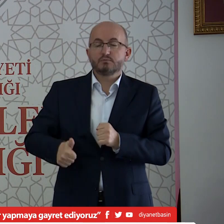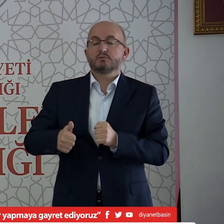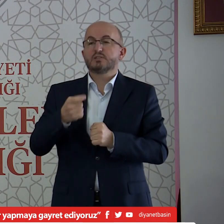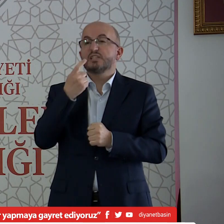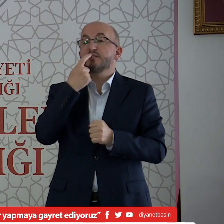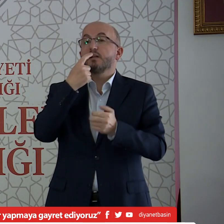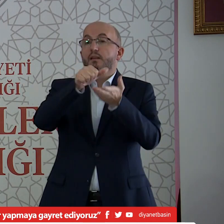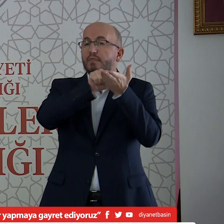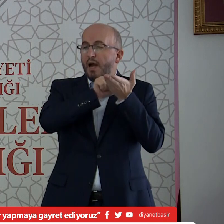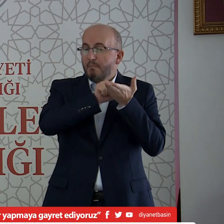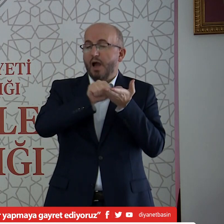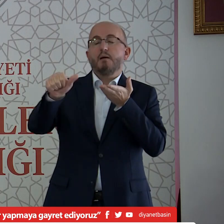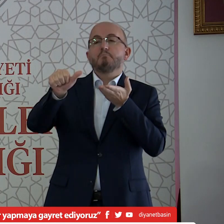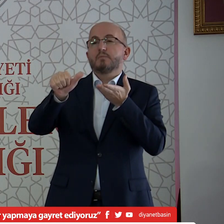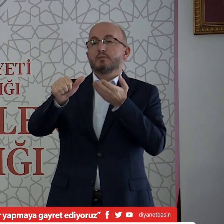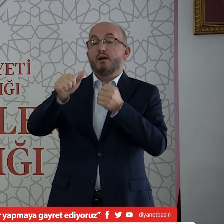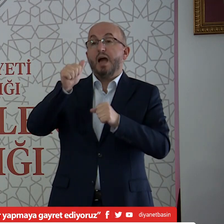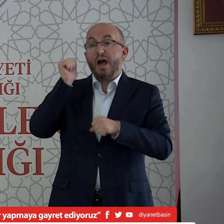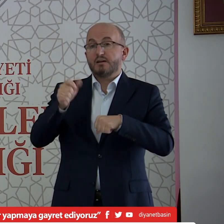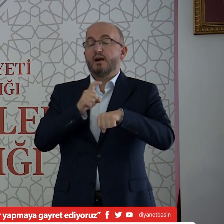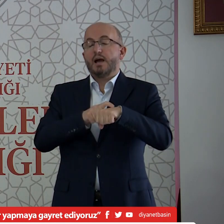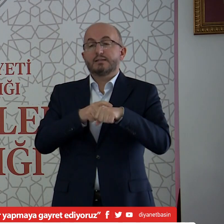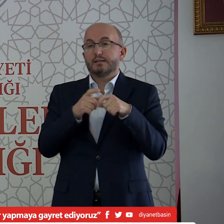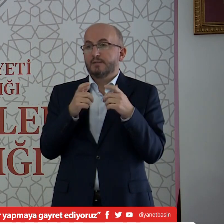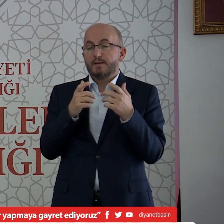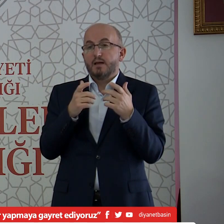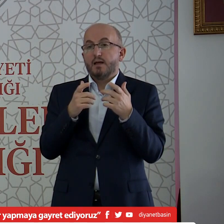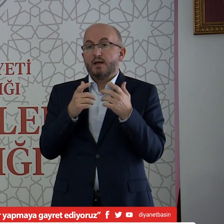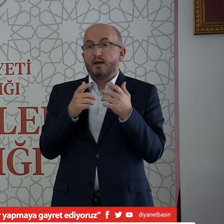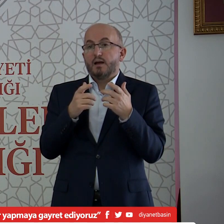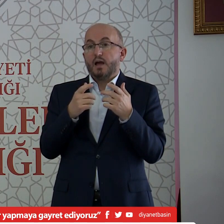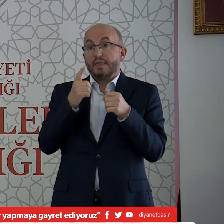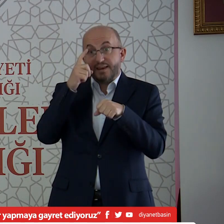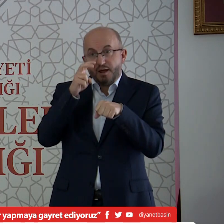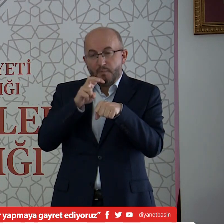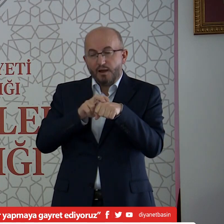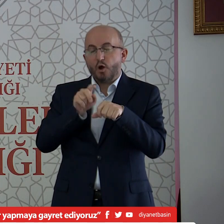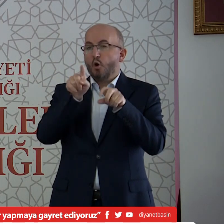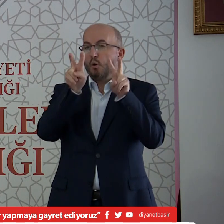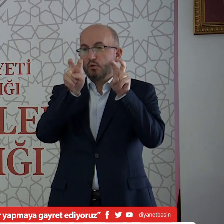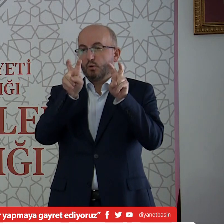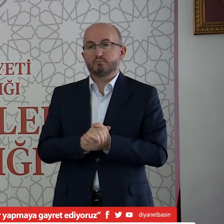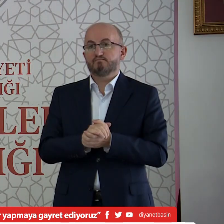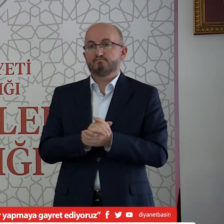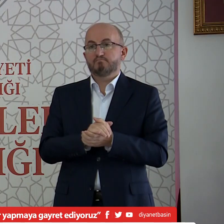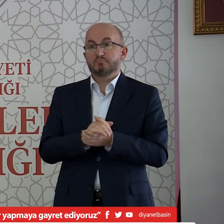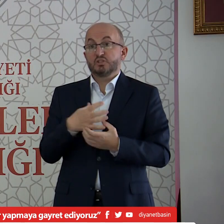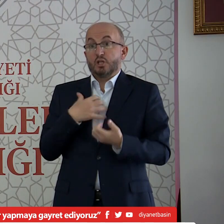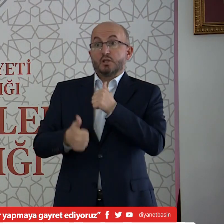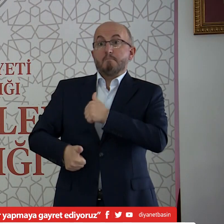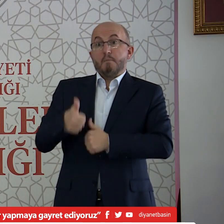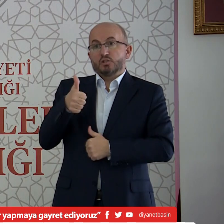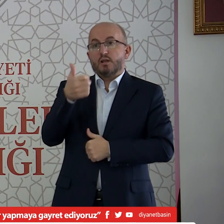yılın her günü, her anı neredeyse o konuya önem verir. Diyanet